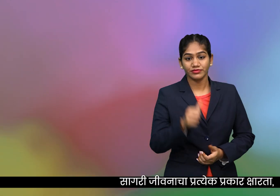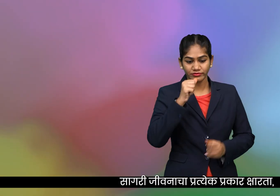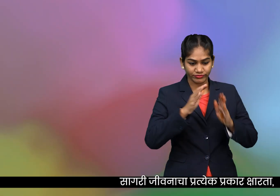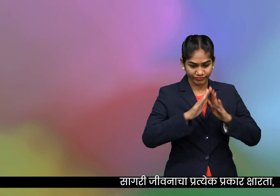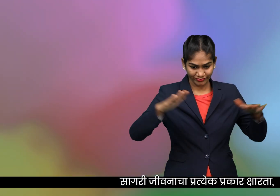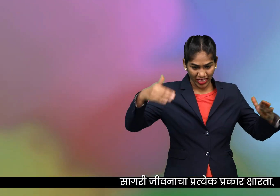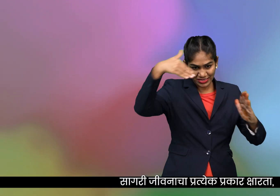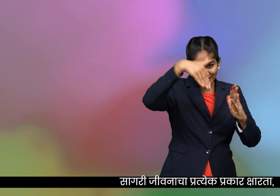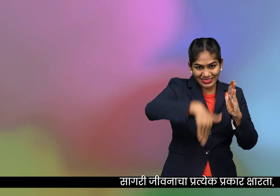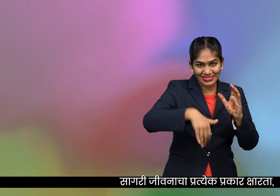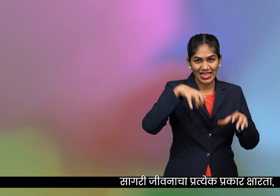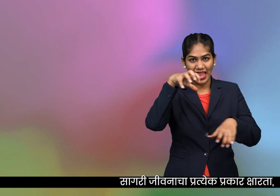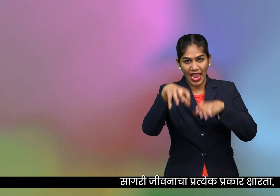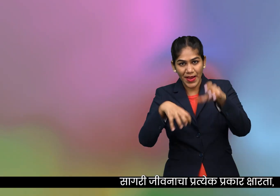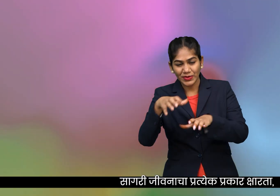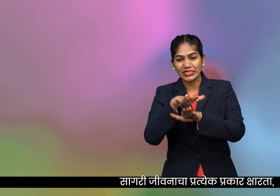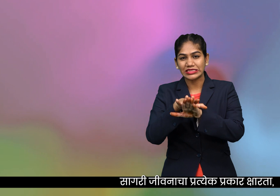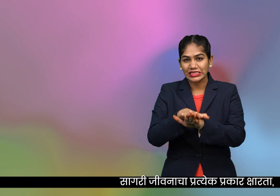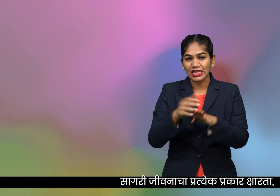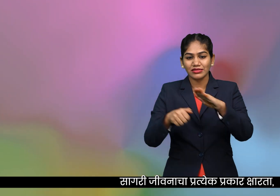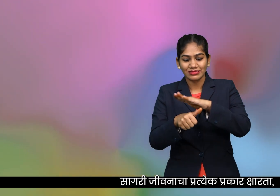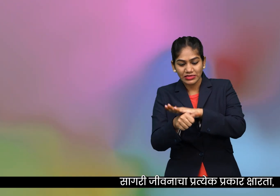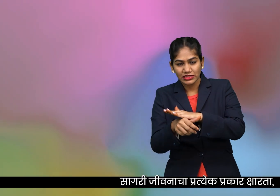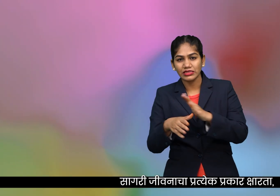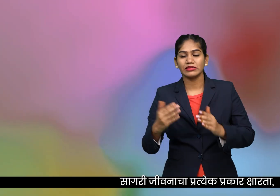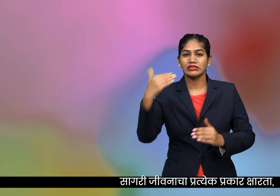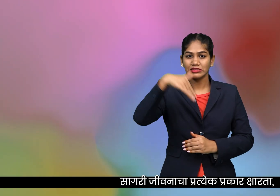सागरी जीवनाचा प्रत्येक प्रकार क्षारात